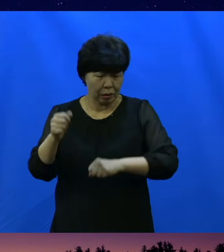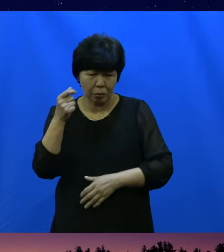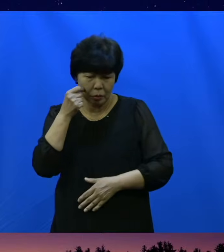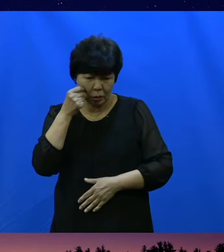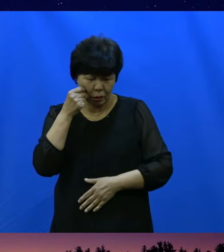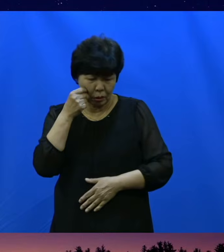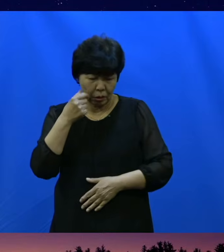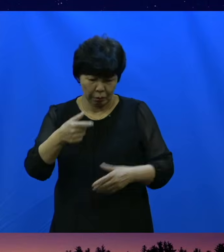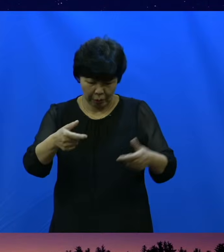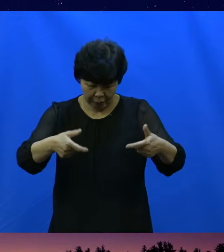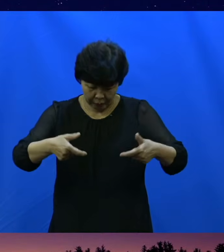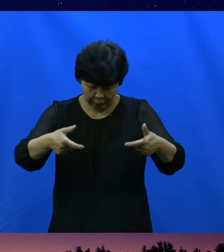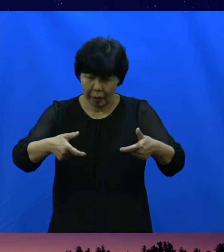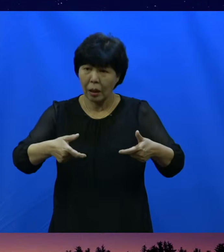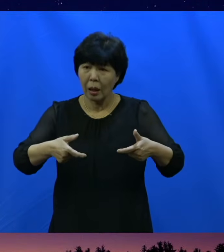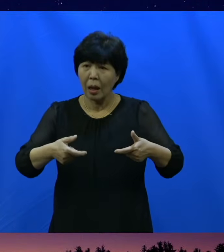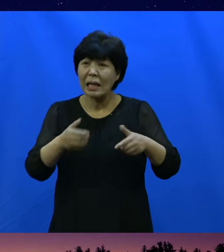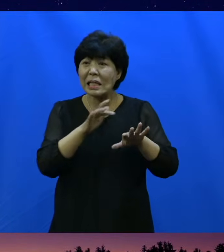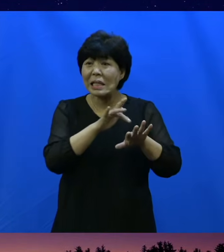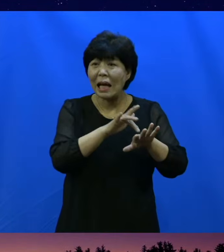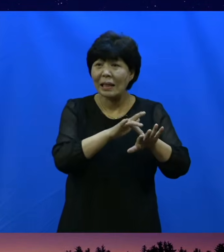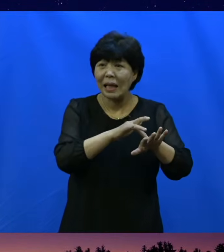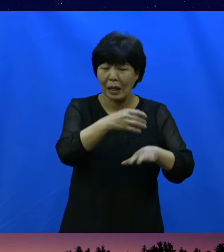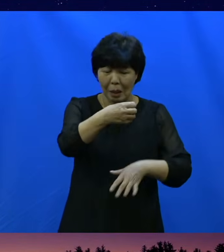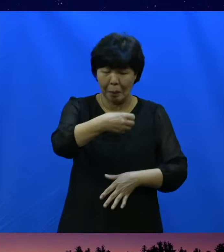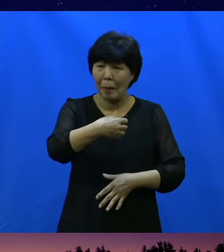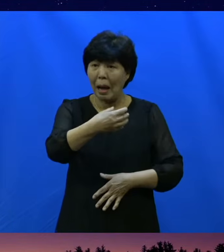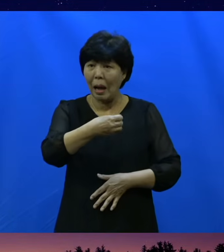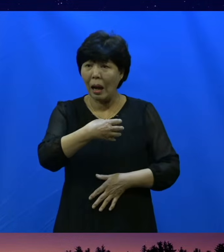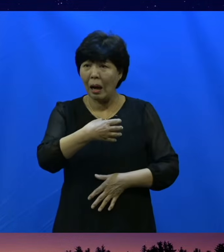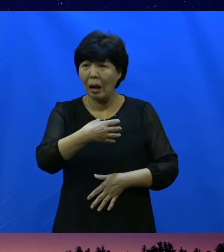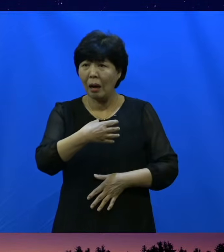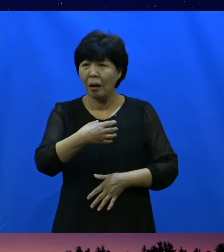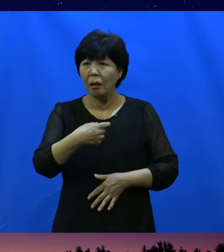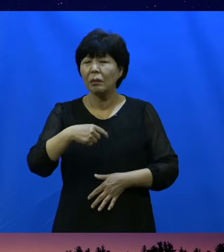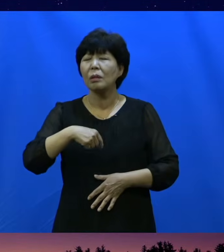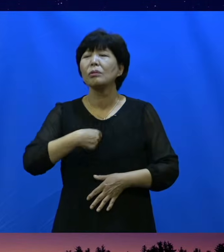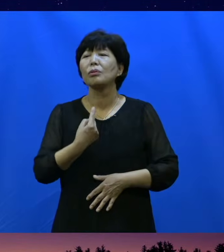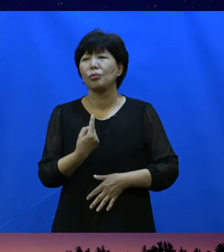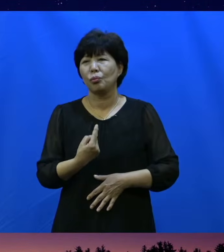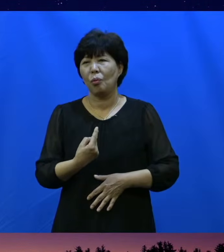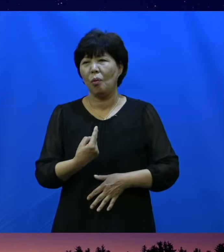여러분, 그 마귀의 그 얘기가 자기를 완전히 포박하고 있는 거예요.